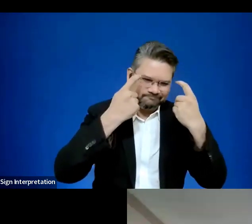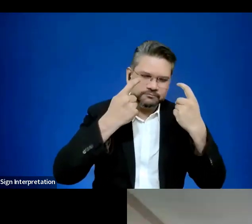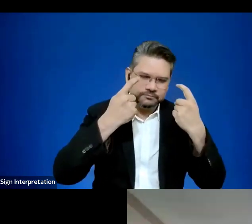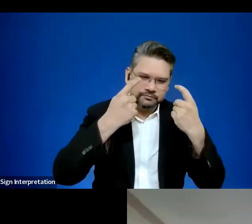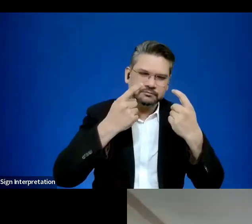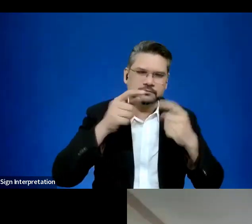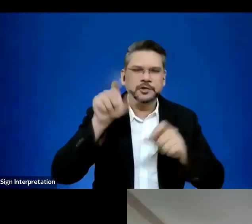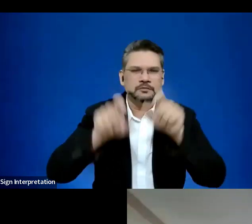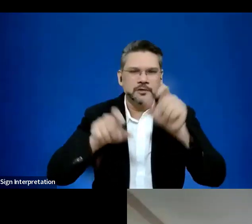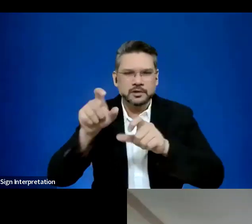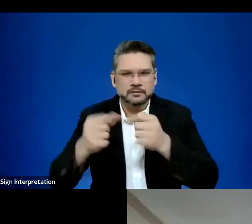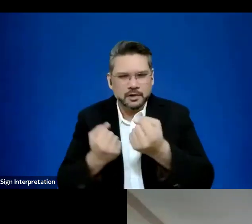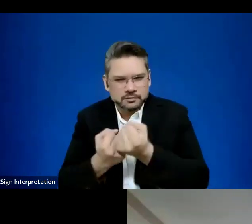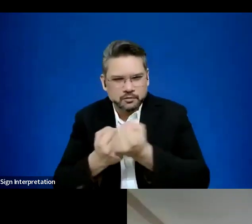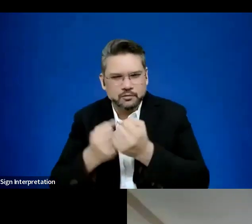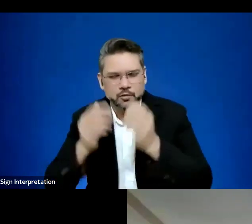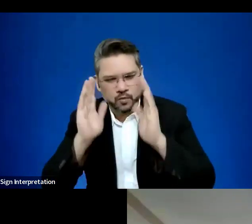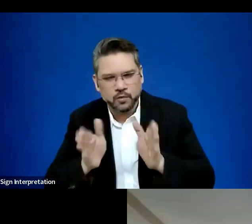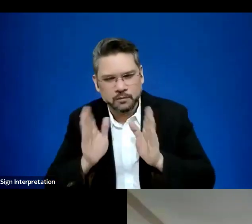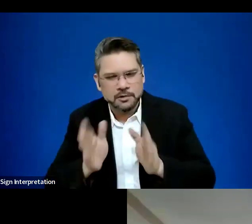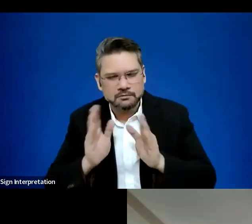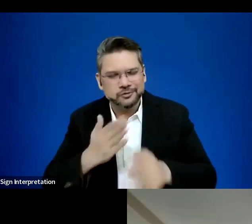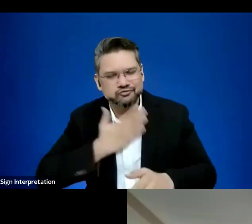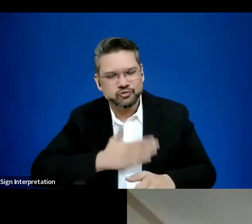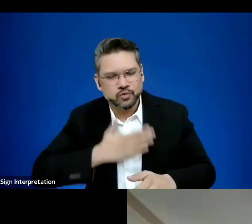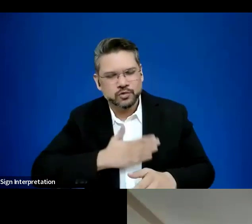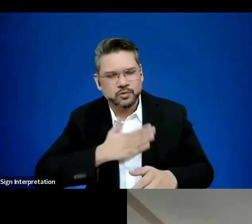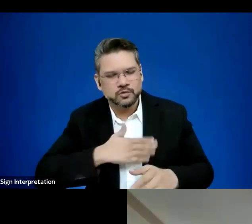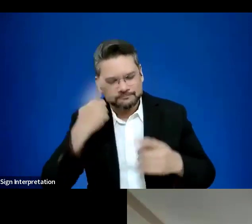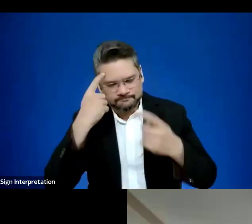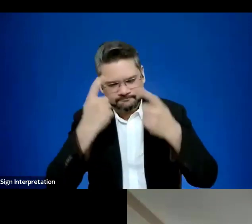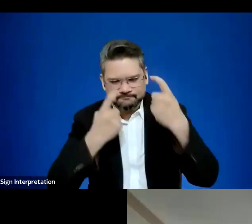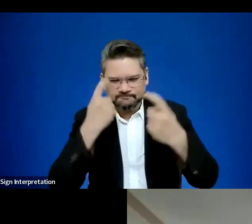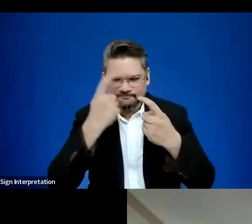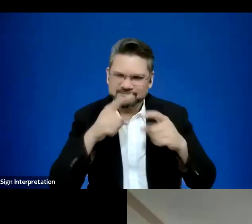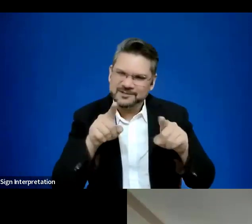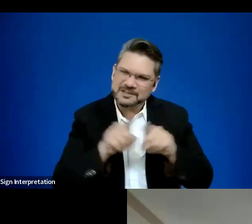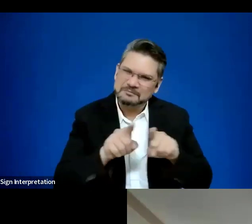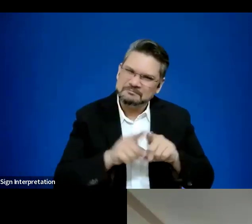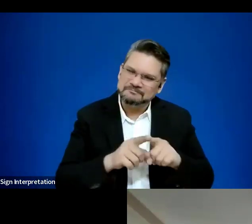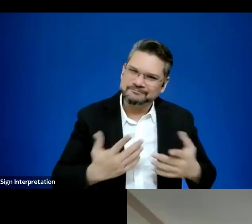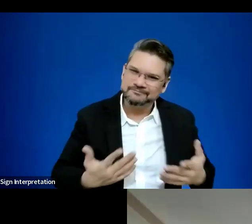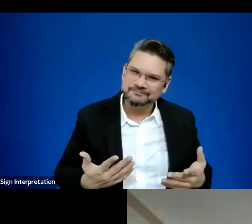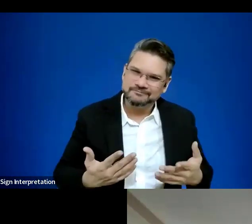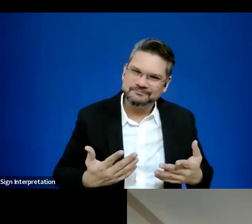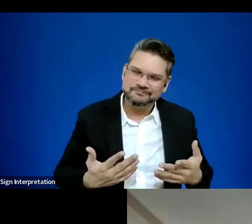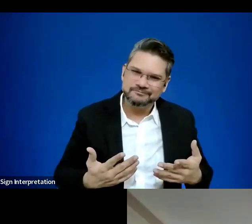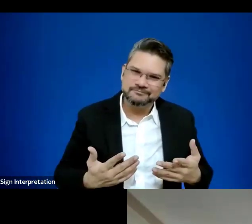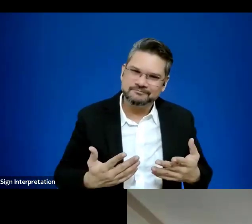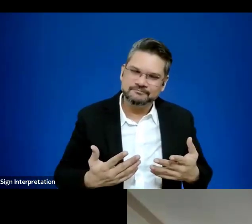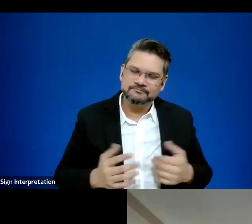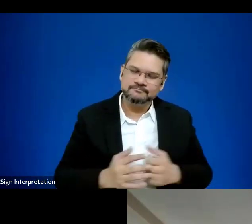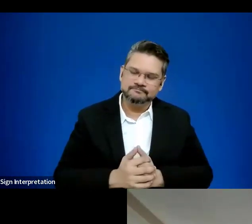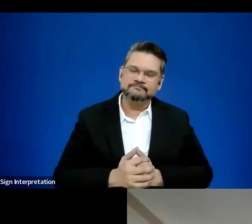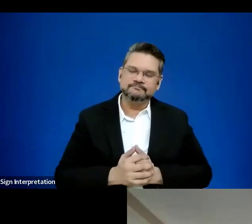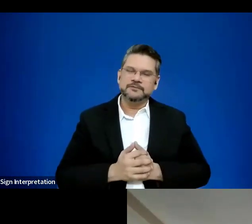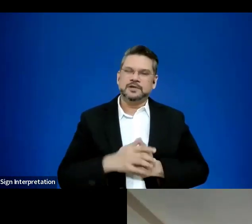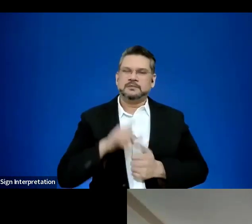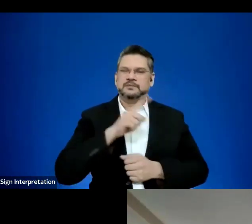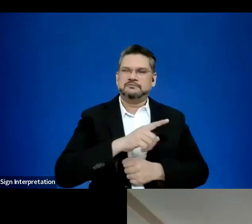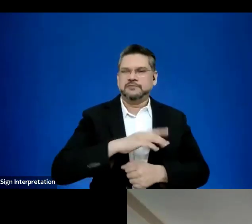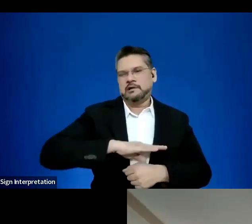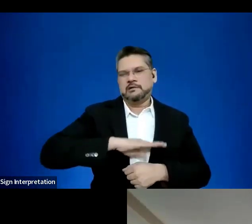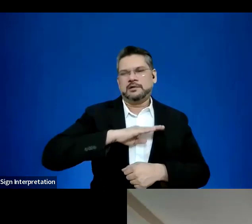困的人民，他的工作，而且他去还在关心关怀其他人。